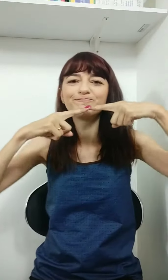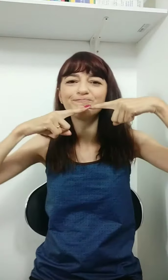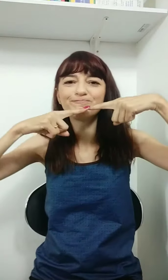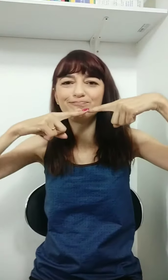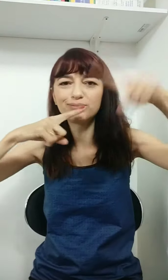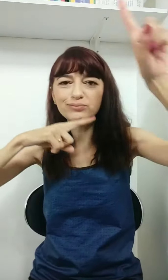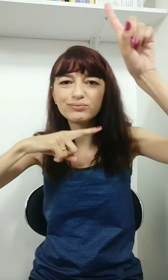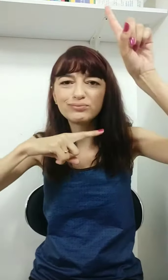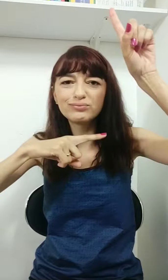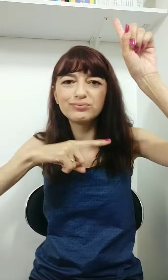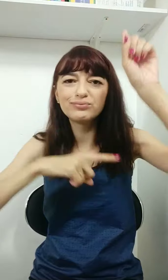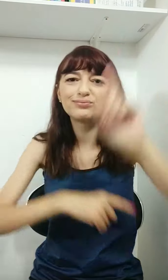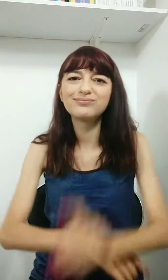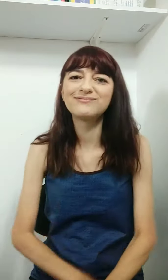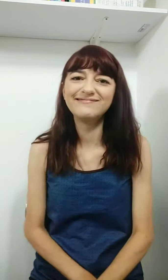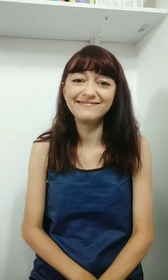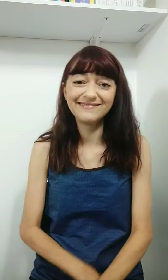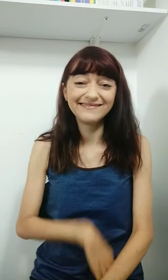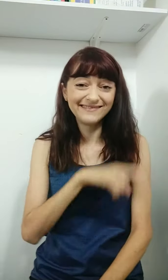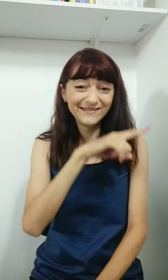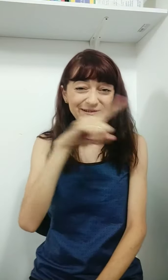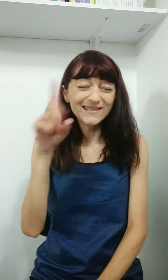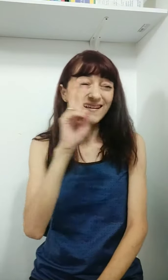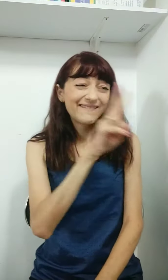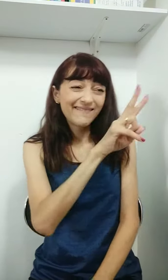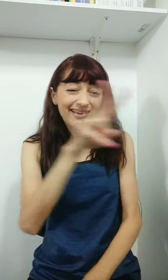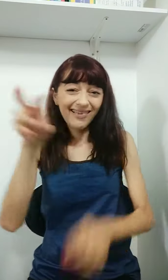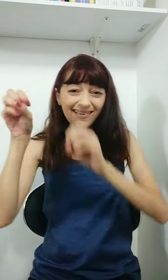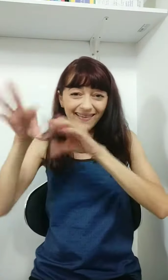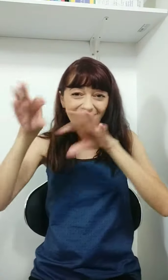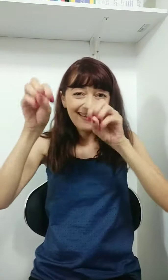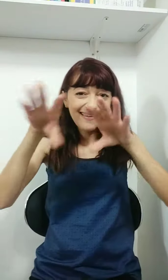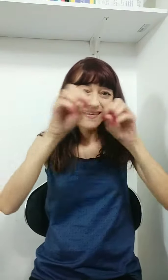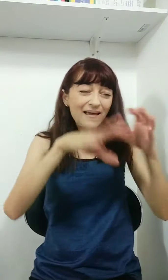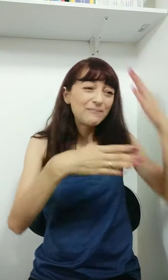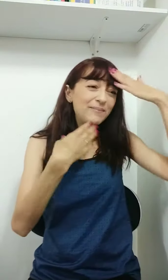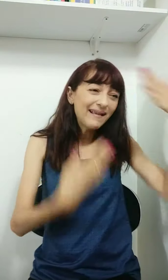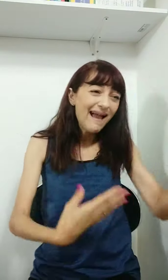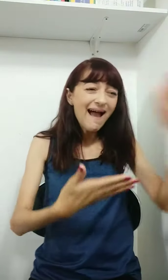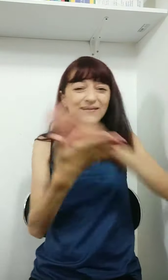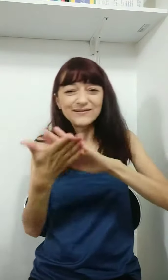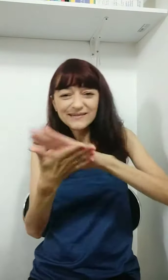esse obrigado, tá? Na Libras, tá, gente? Às vezes a gente vê algumas pessoas ensinando